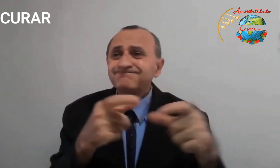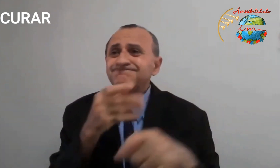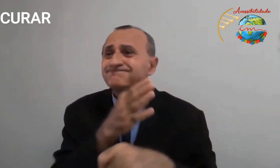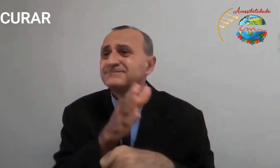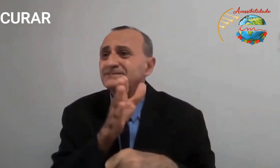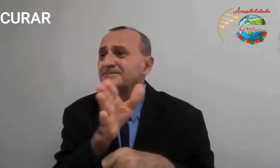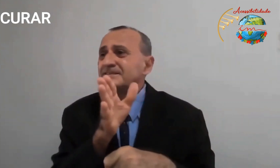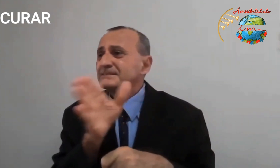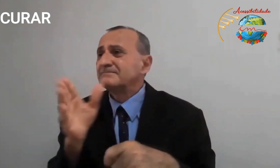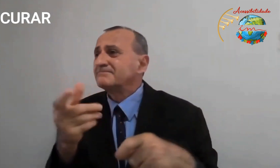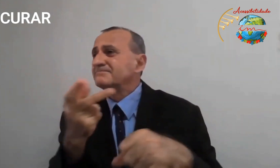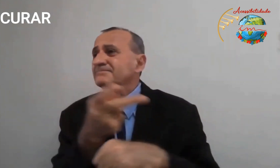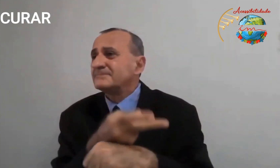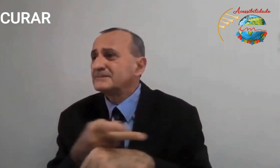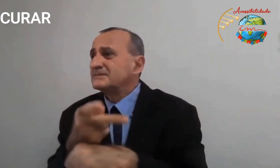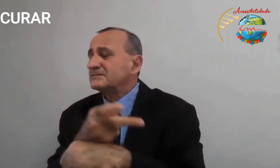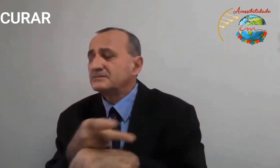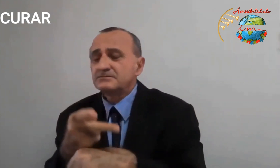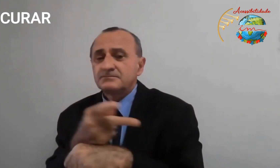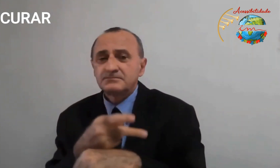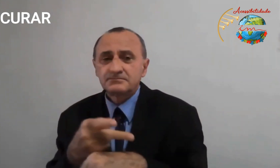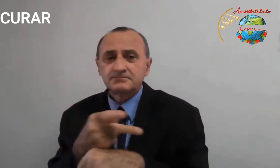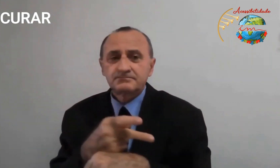para trabalhar. Procurar.